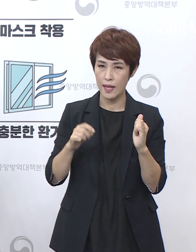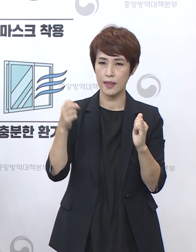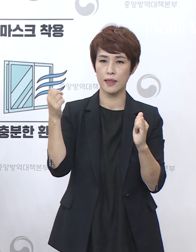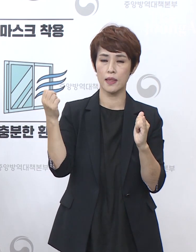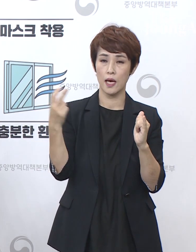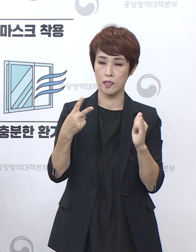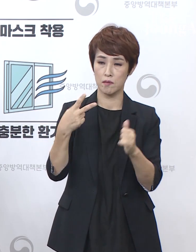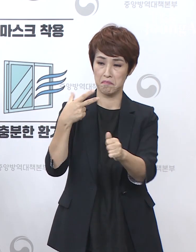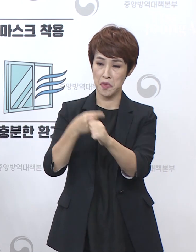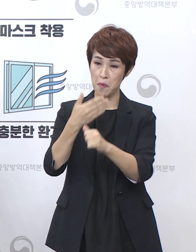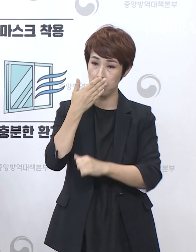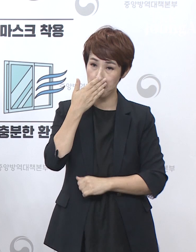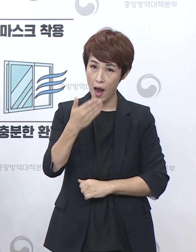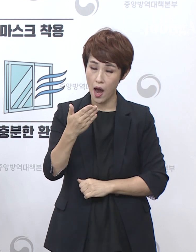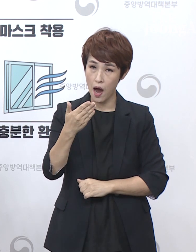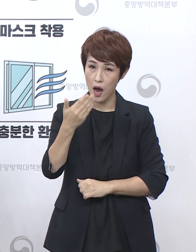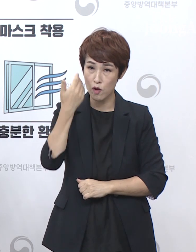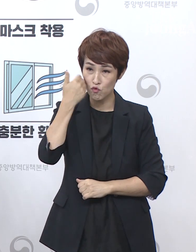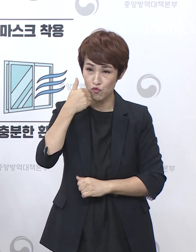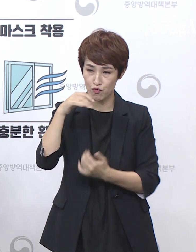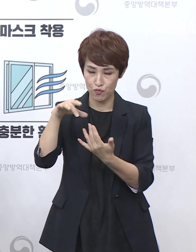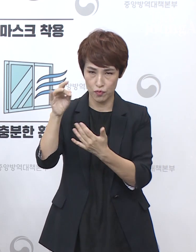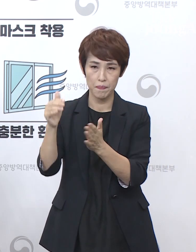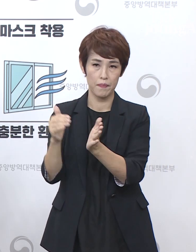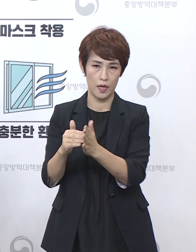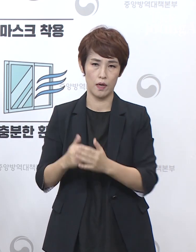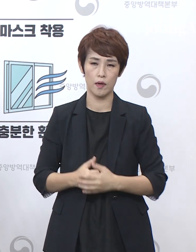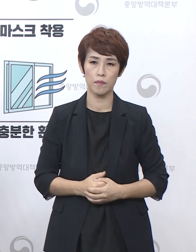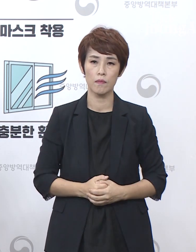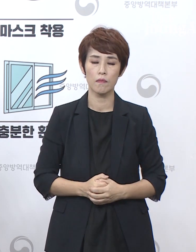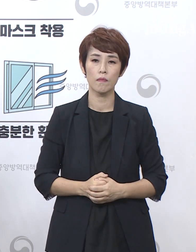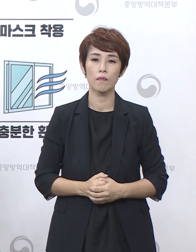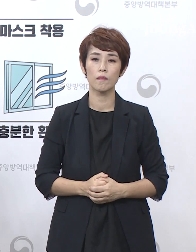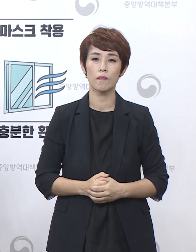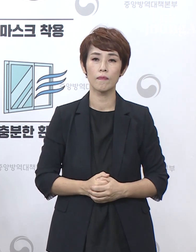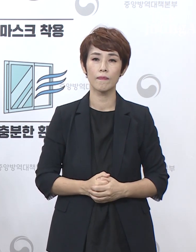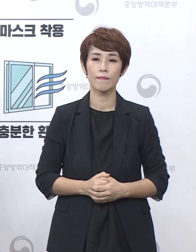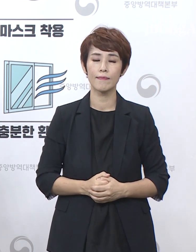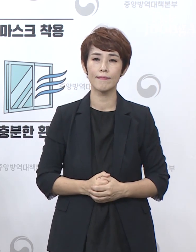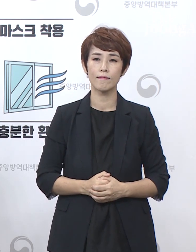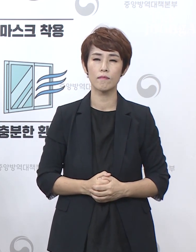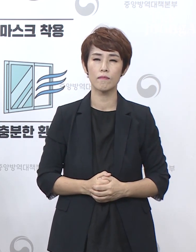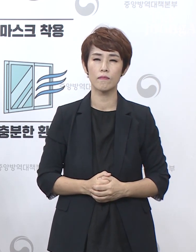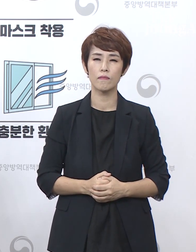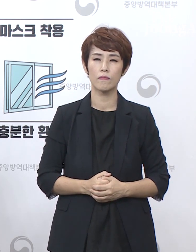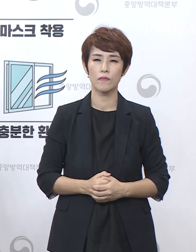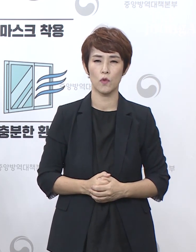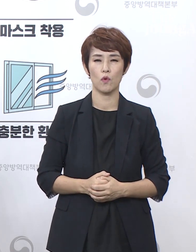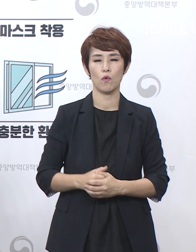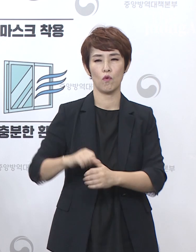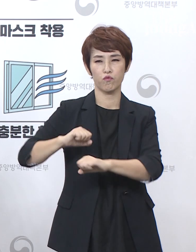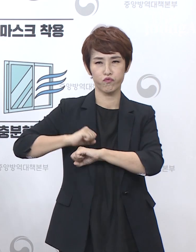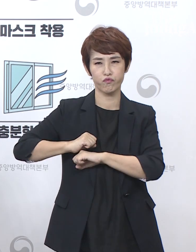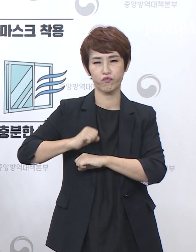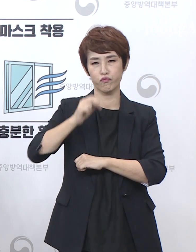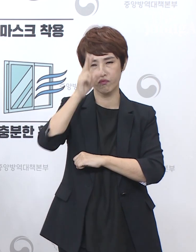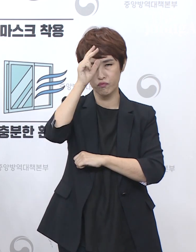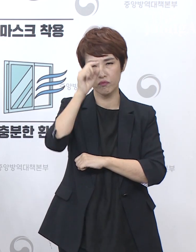재접종이 가능한 대상군을 추출하였고요. 이후 대상을 확대해서 사회필수 인력 등 다른